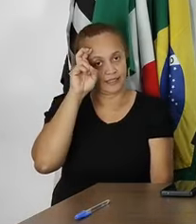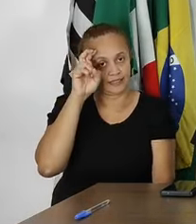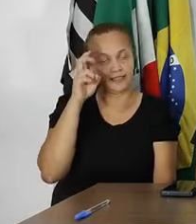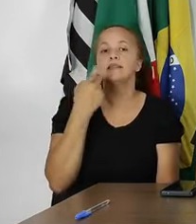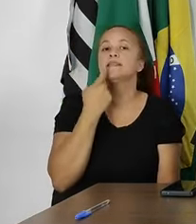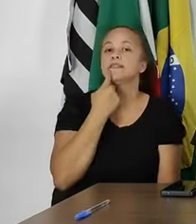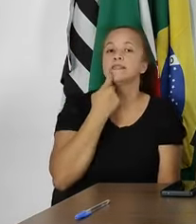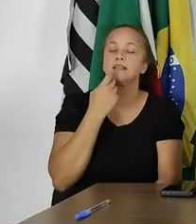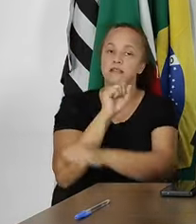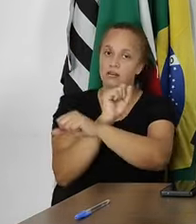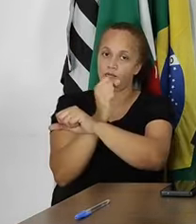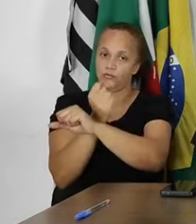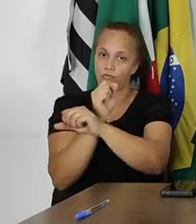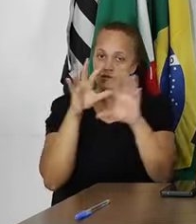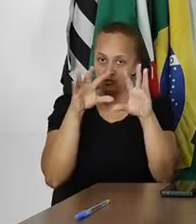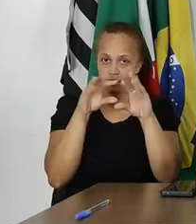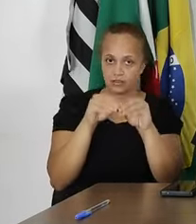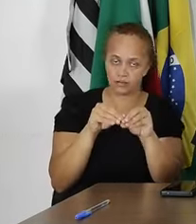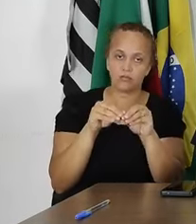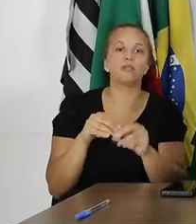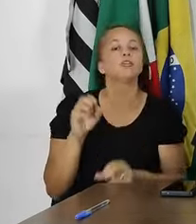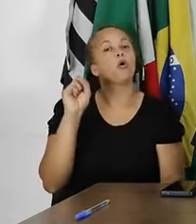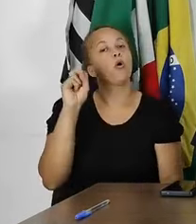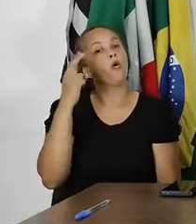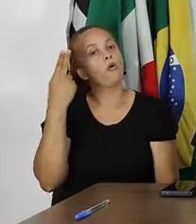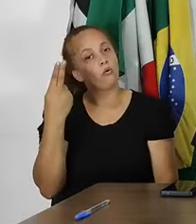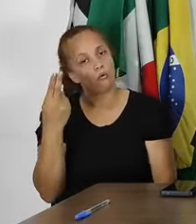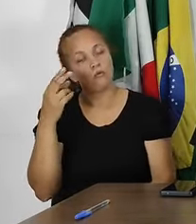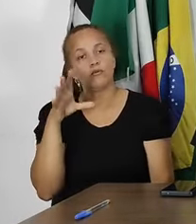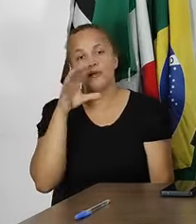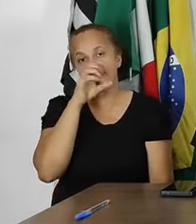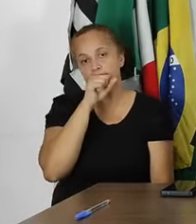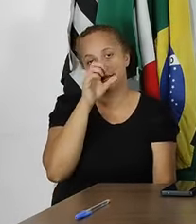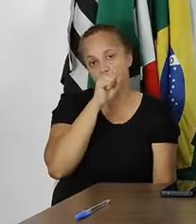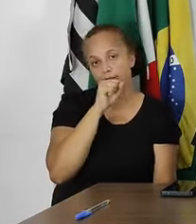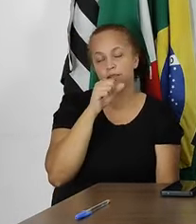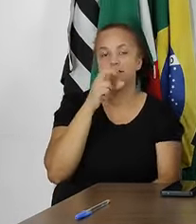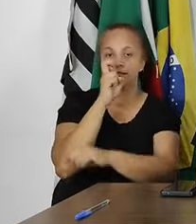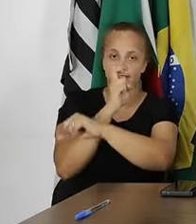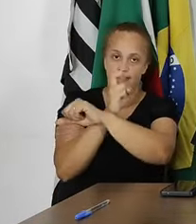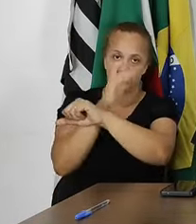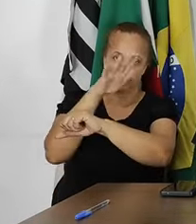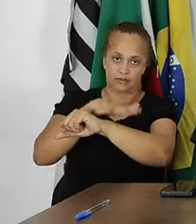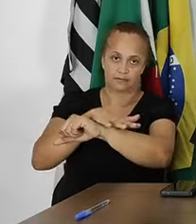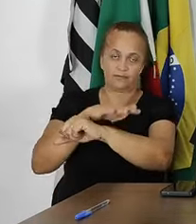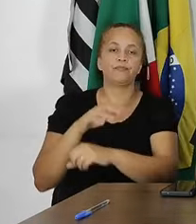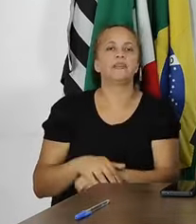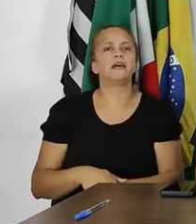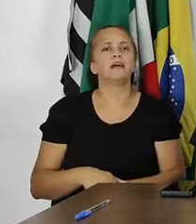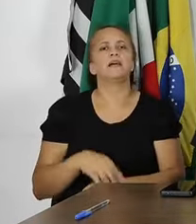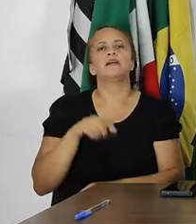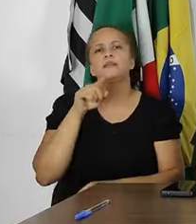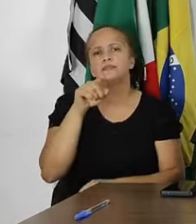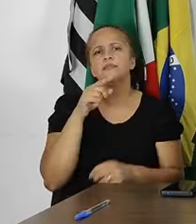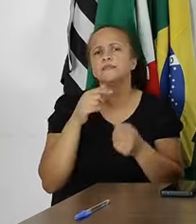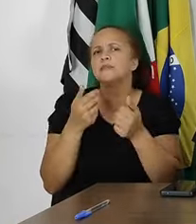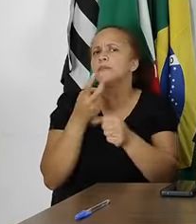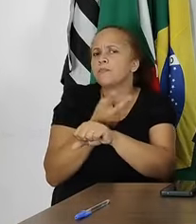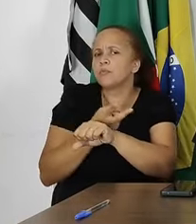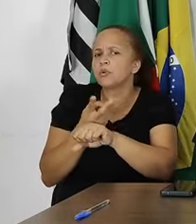horas, sextas-feiras, né, às 20, ou ao sábado às 17 horas. E você pode entrar em contato com a secretaria